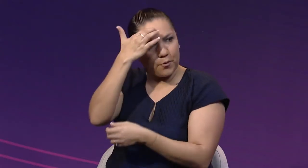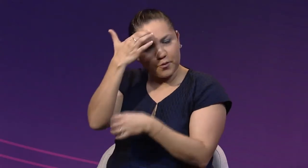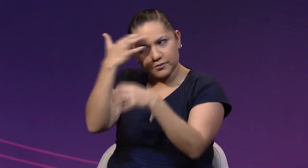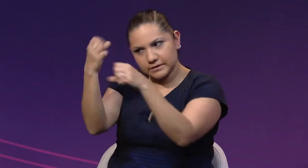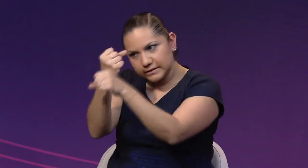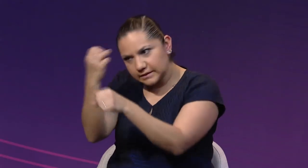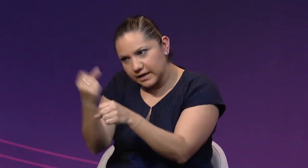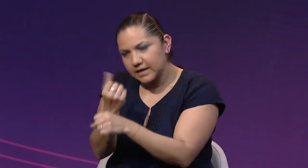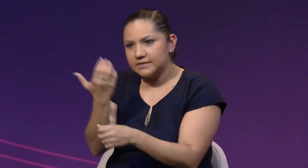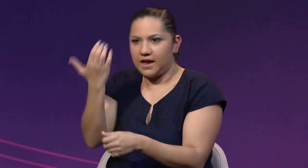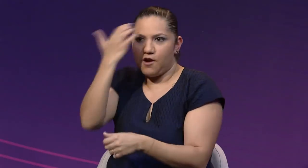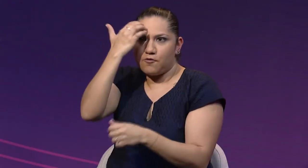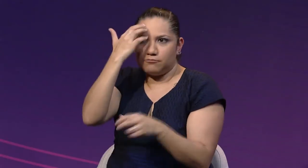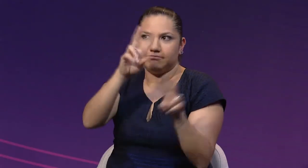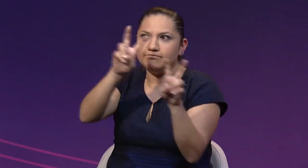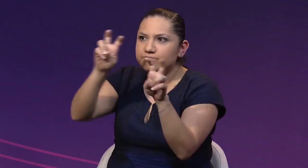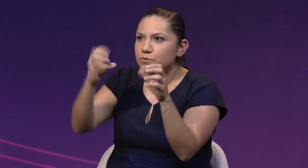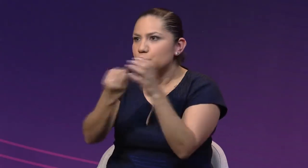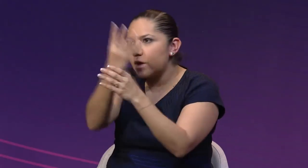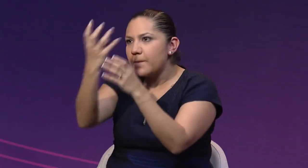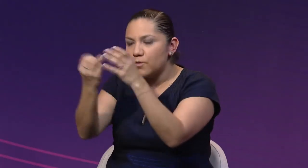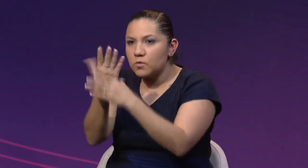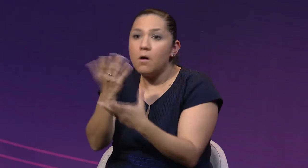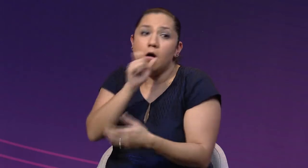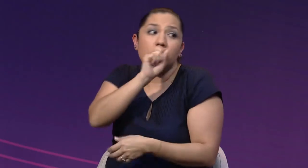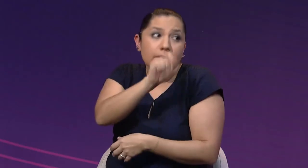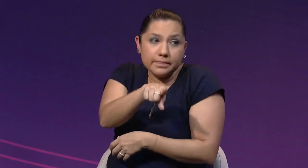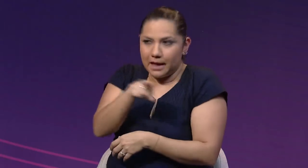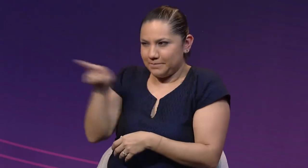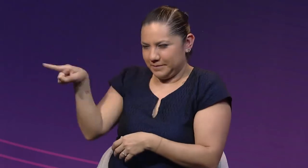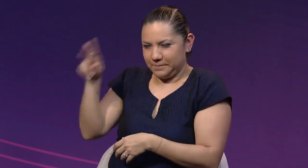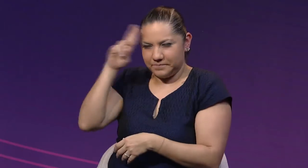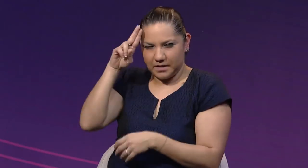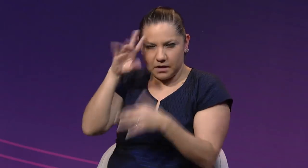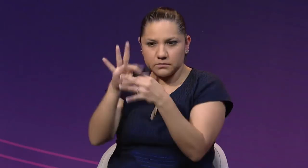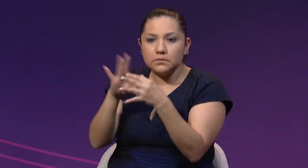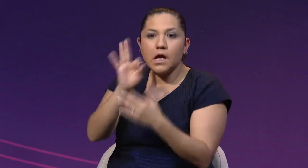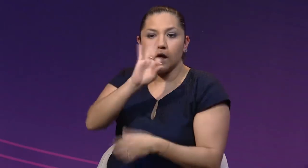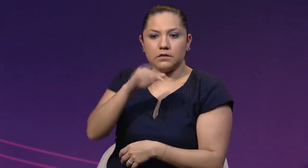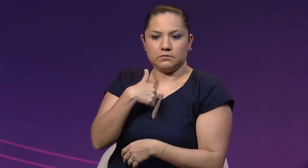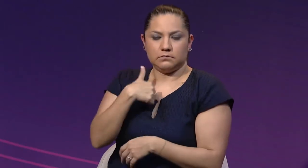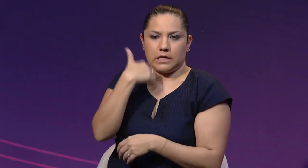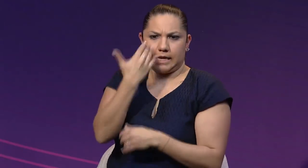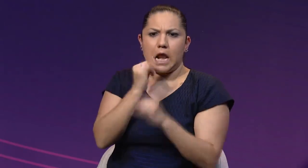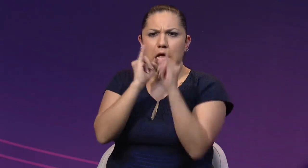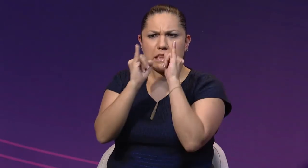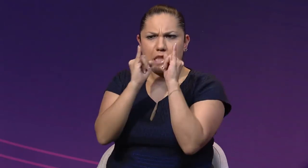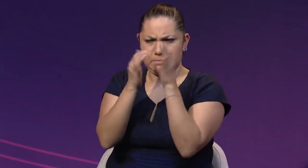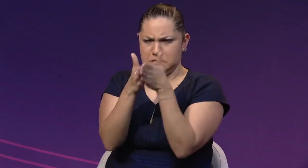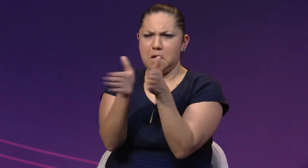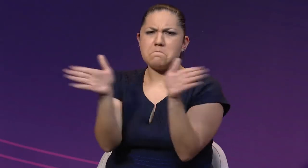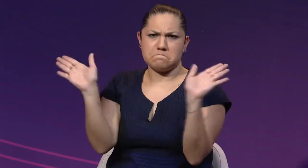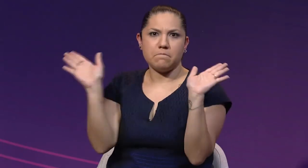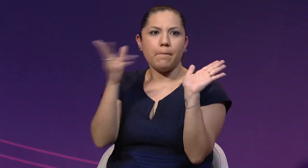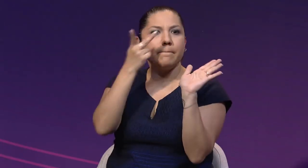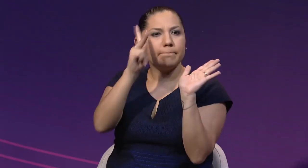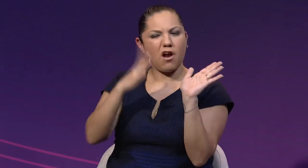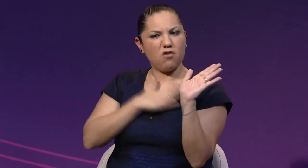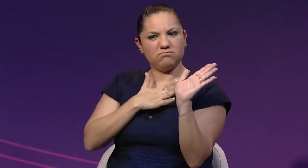ejercer esa profesión, ¿no? Y no se acaba, ¿eh? Esto no es de estudiar la licenciatura y se acaba, es especializarte en algo.